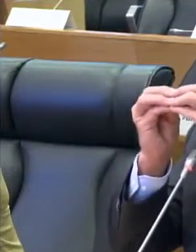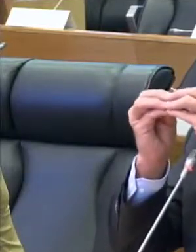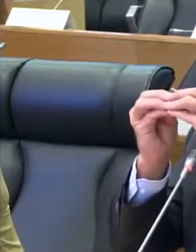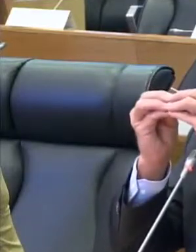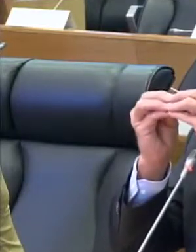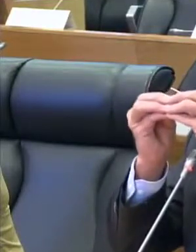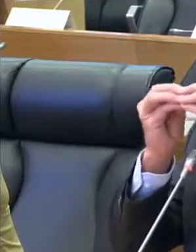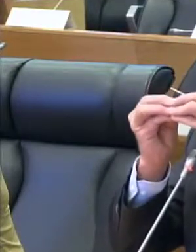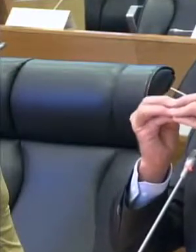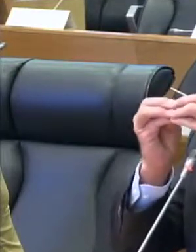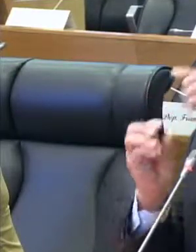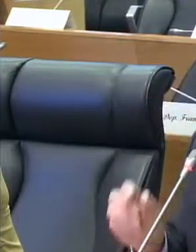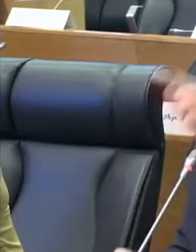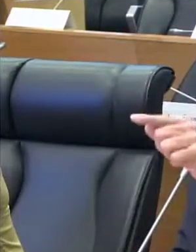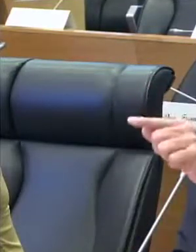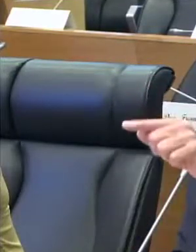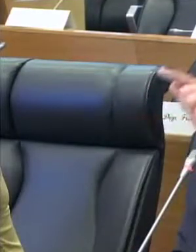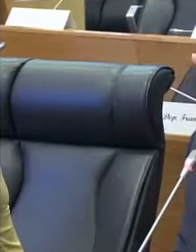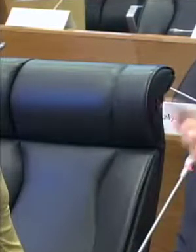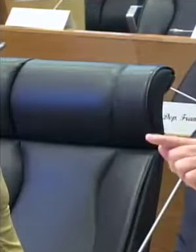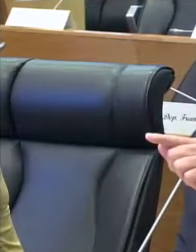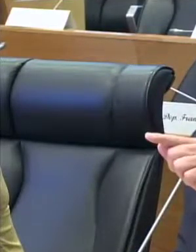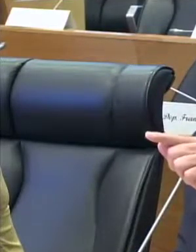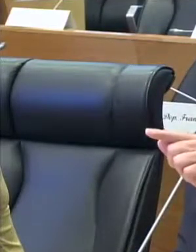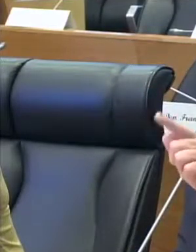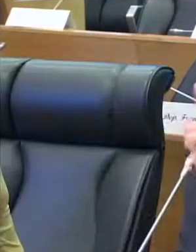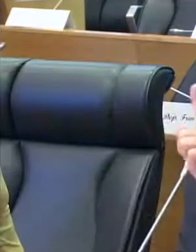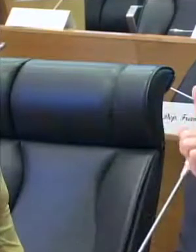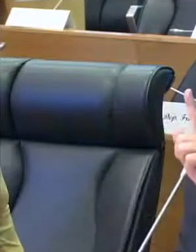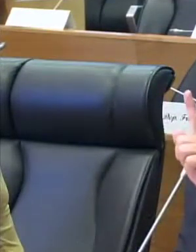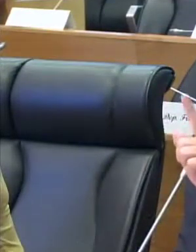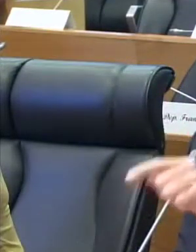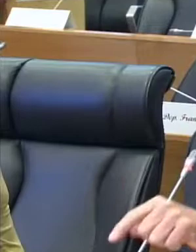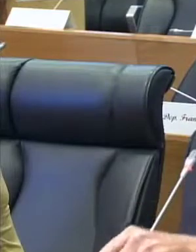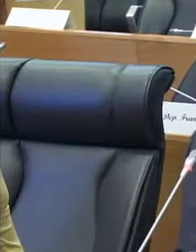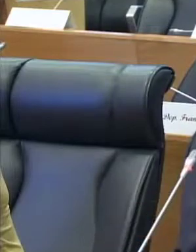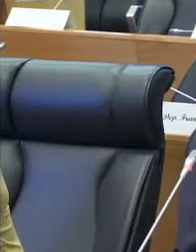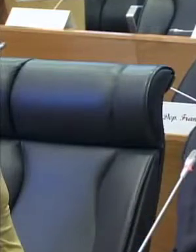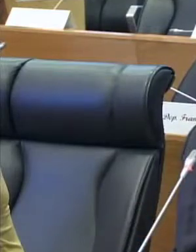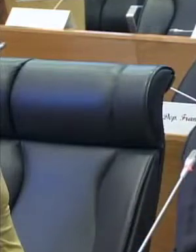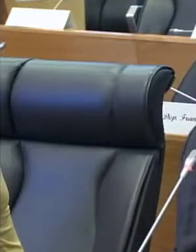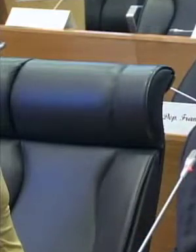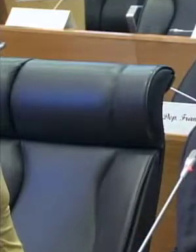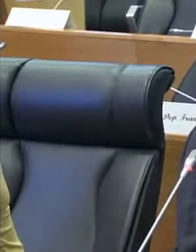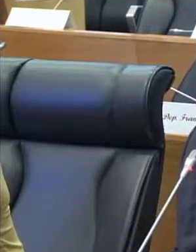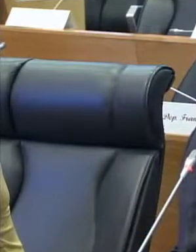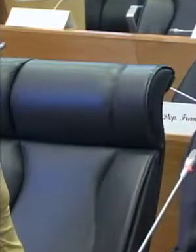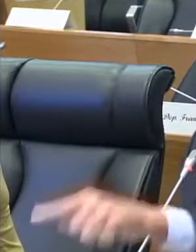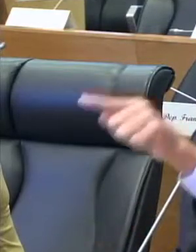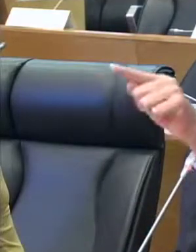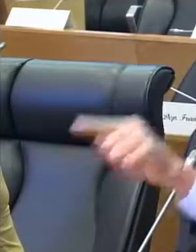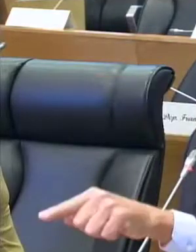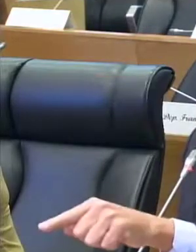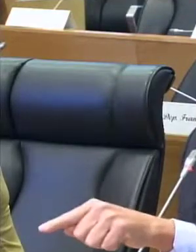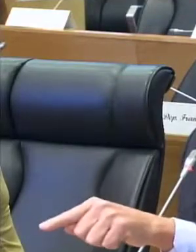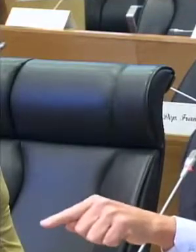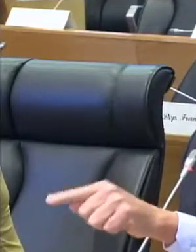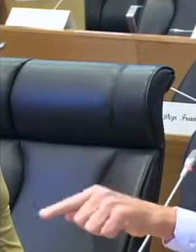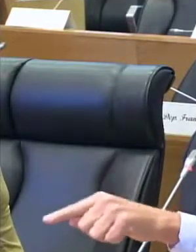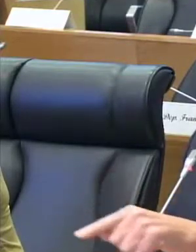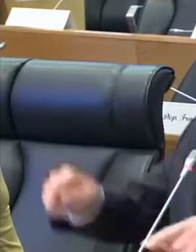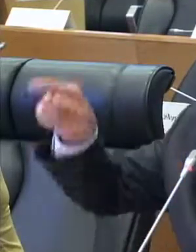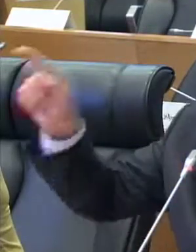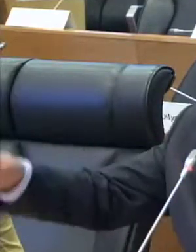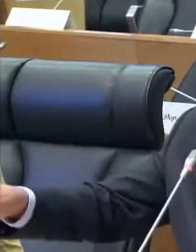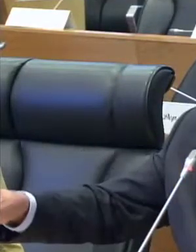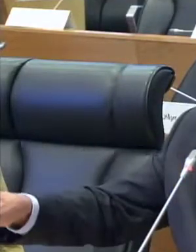pequeno reparo em relação a isso. Se as prefeituras fossem vigilantes, olha bem para você, fossem vigilantes em relação a isso, a Procuradoria Federal,